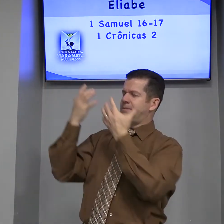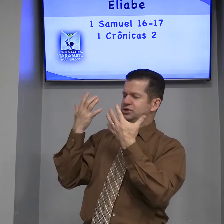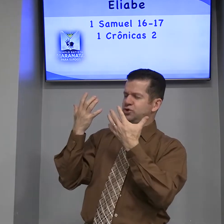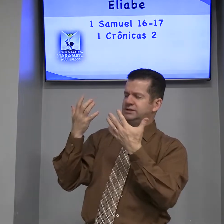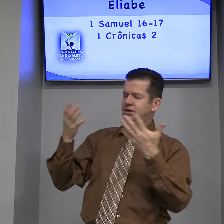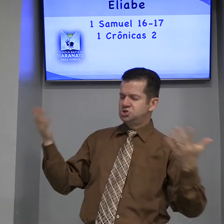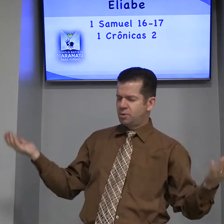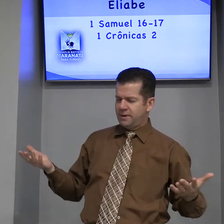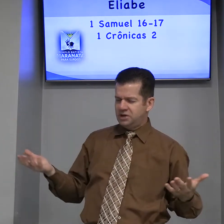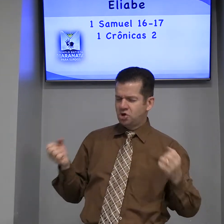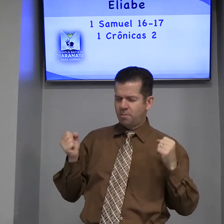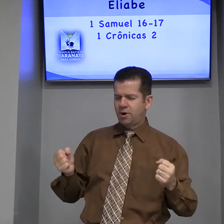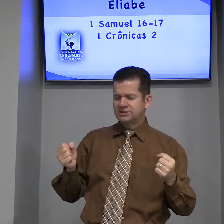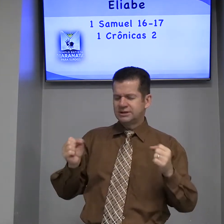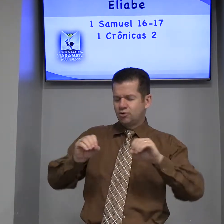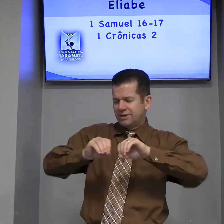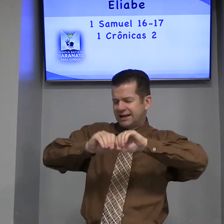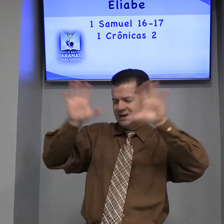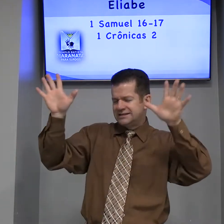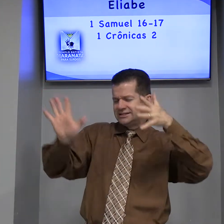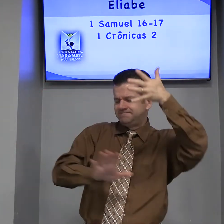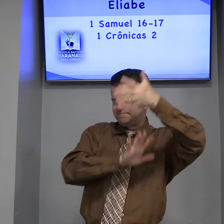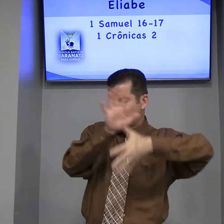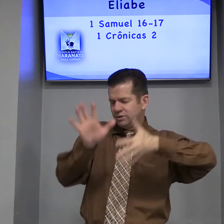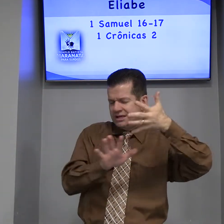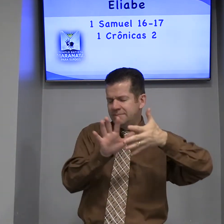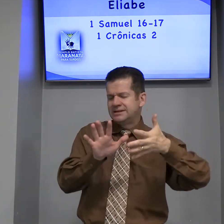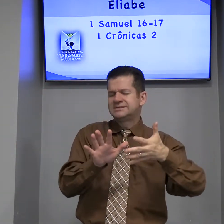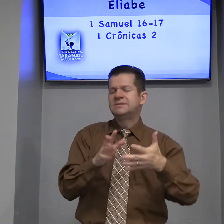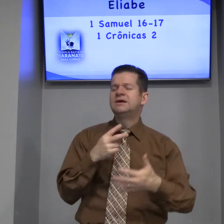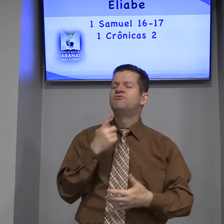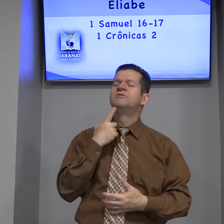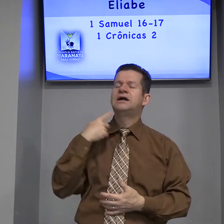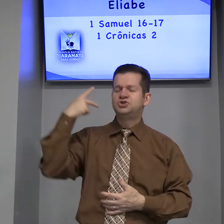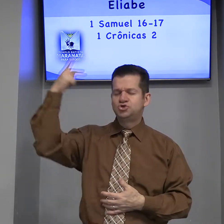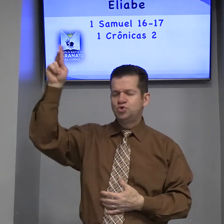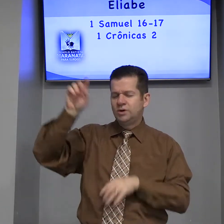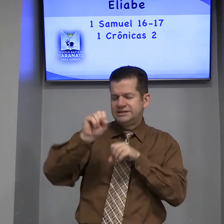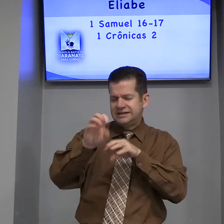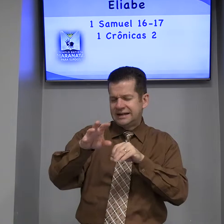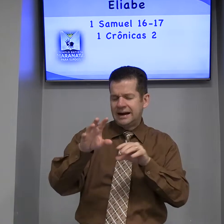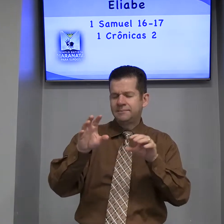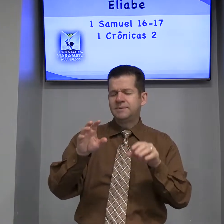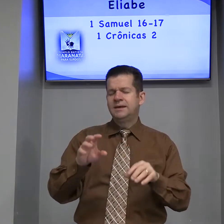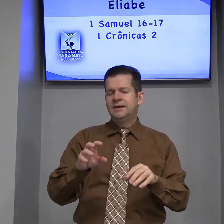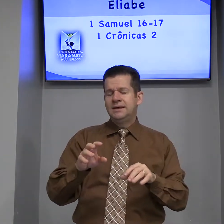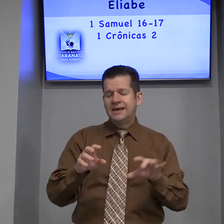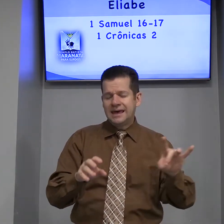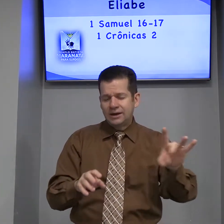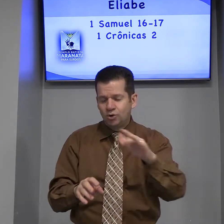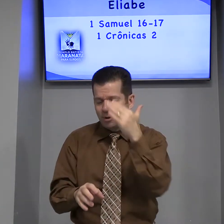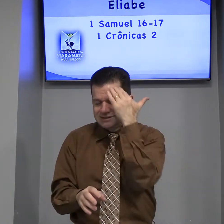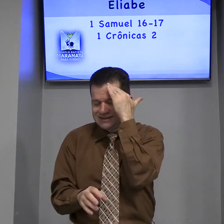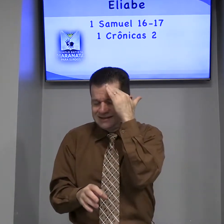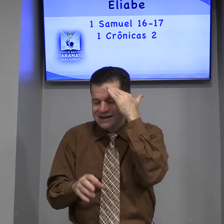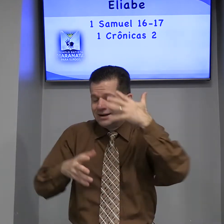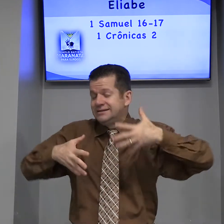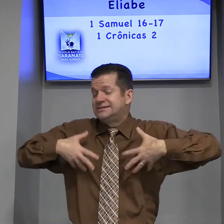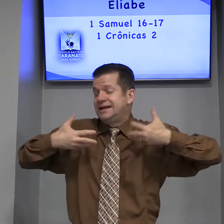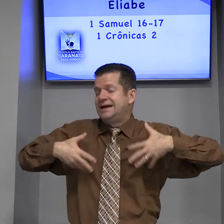me abençoe, então, neste momento, que eu possa, com clareza, Libras, vontade sua, ensinar e que cada um possa entender, se